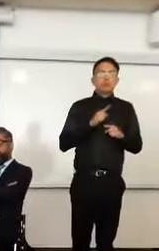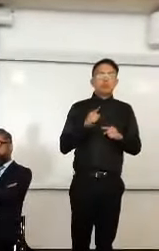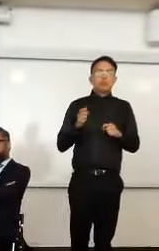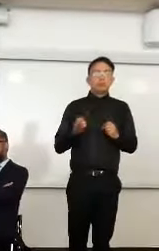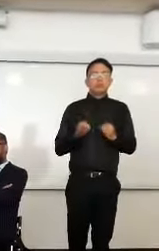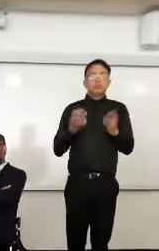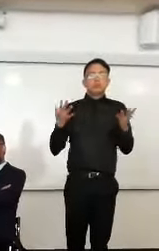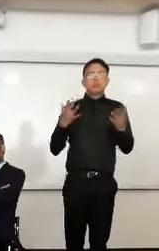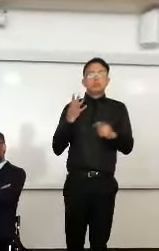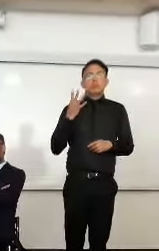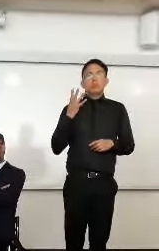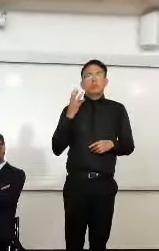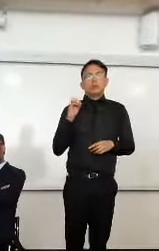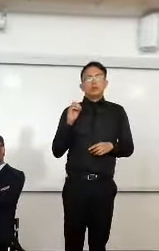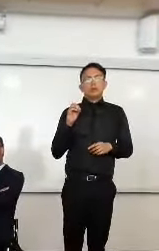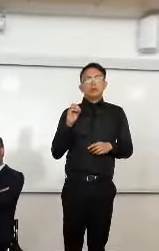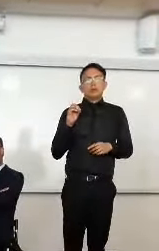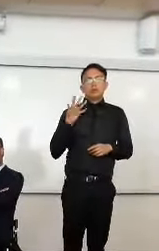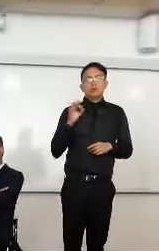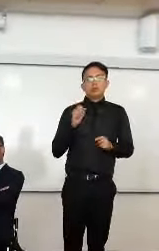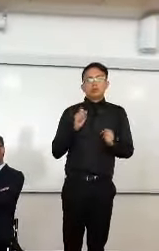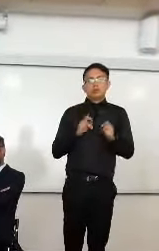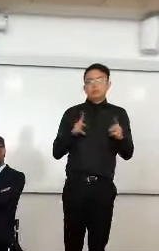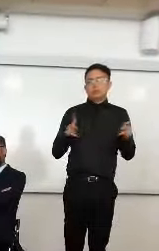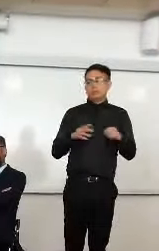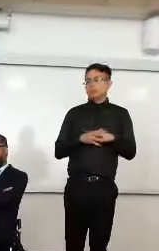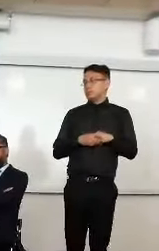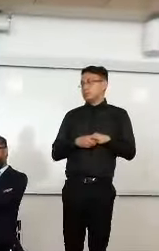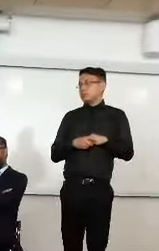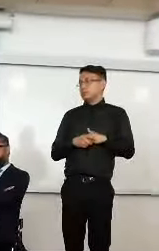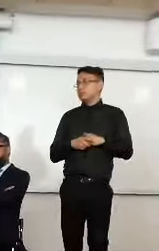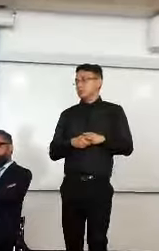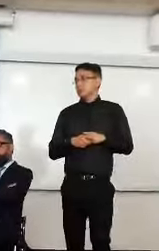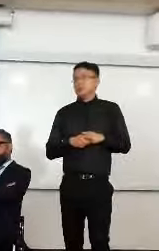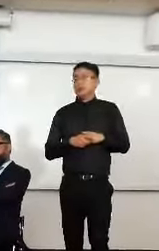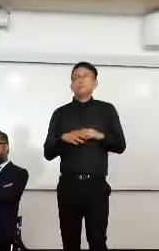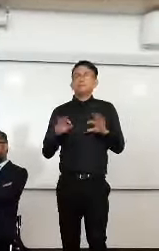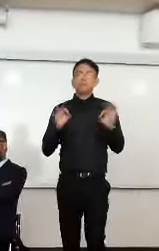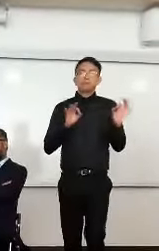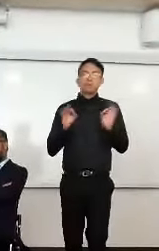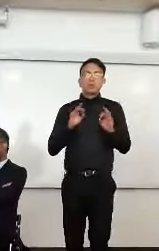40-50 integrantes. Para la organización de la construcción